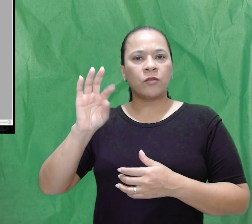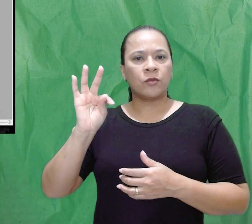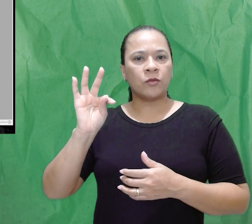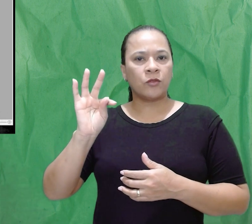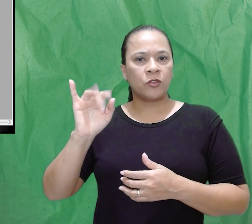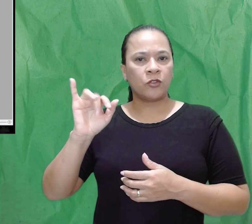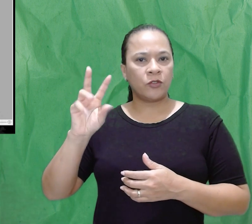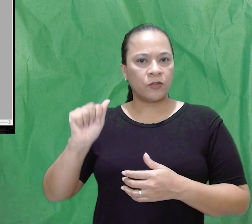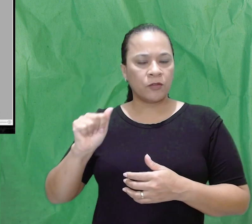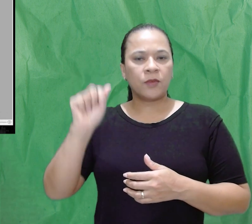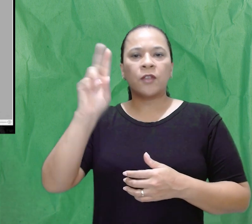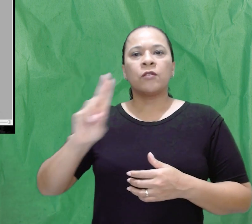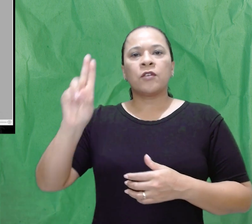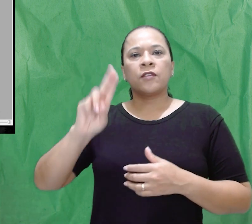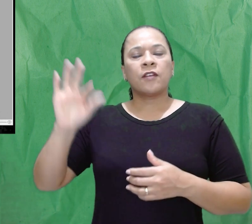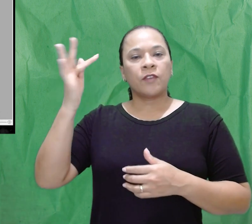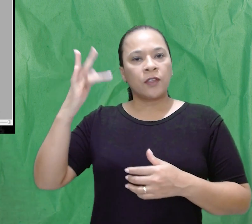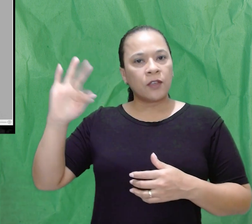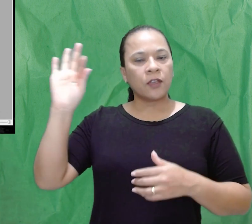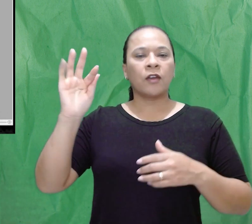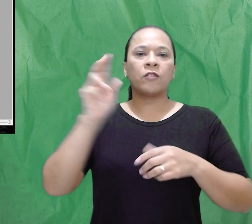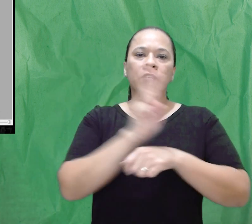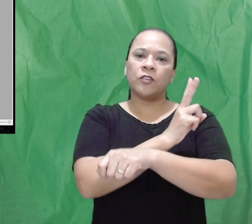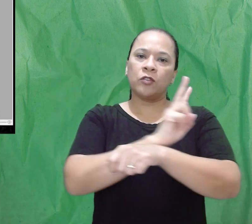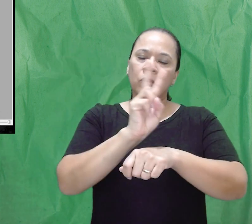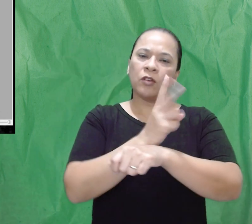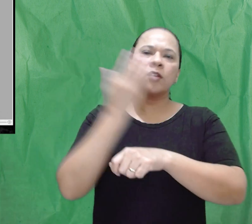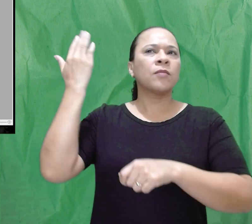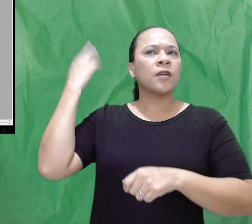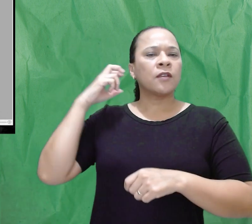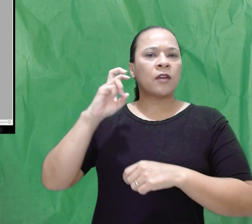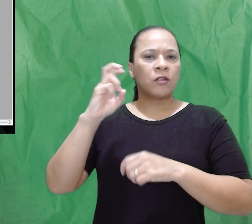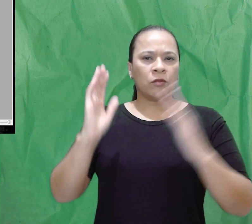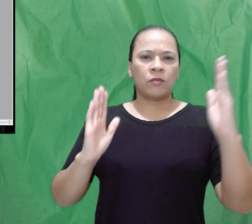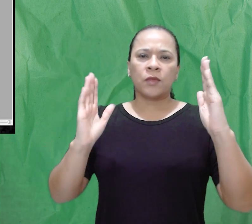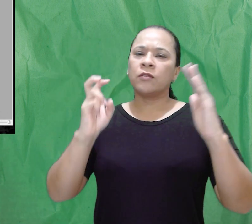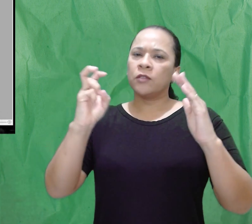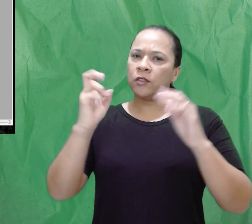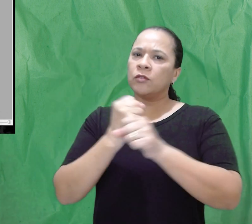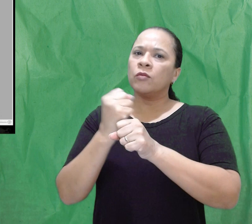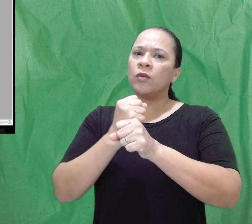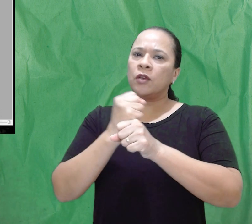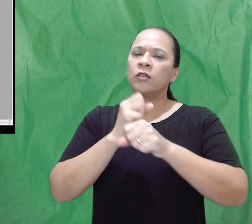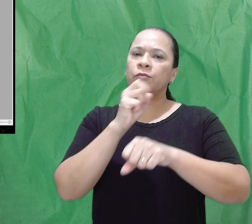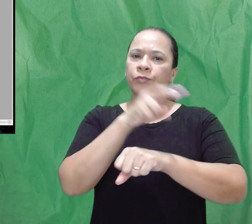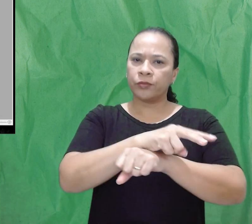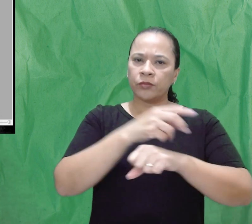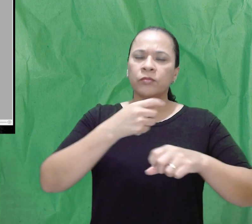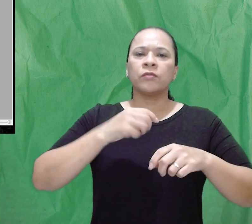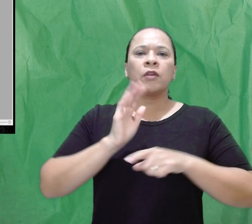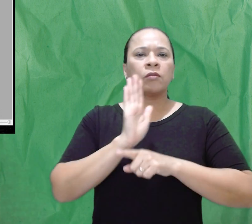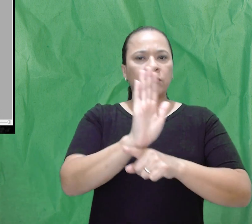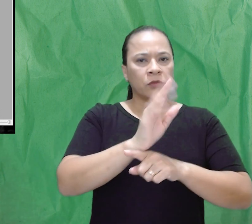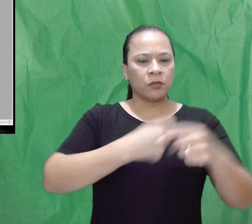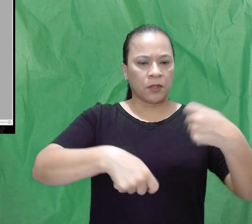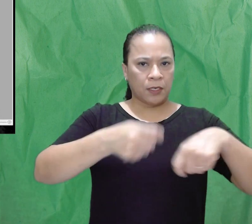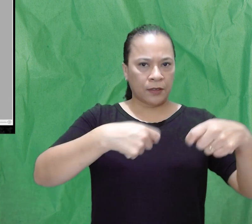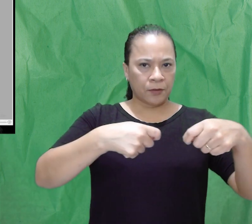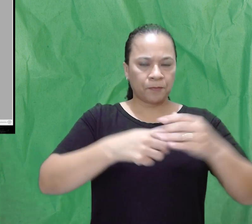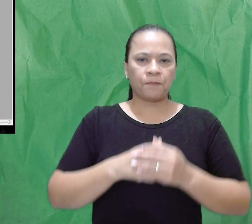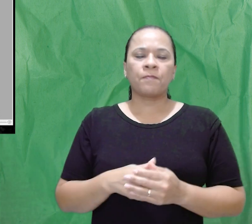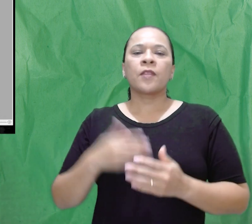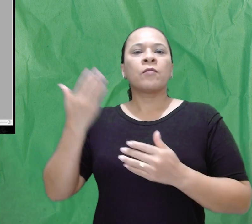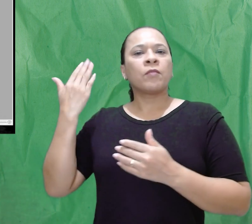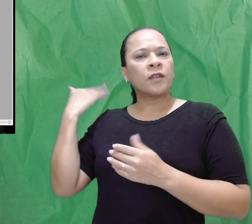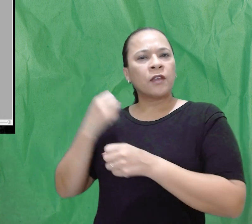Federal de Viçosa, instituição onde atuei durante 5 anos como assistente de administração. Desde 2014,